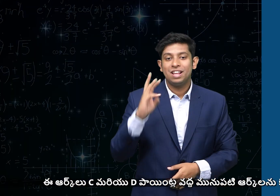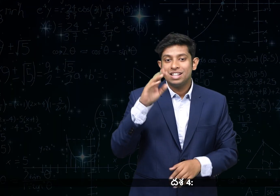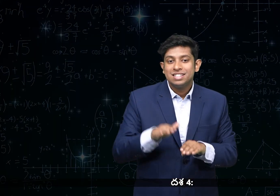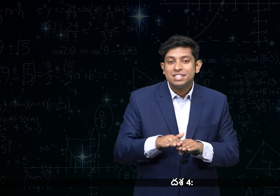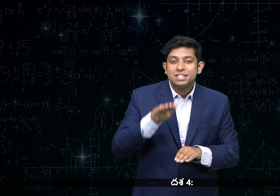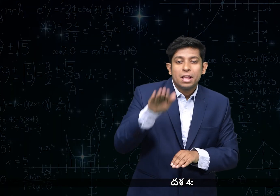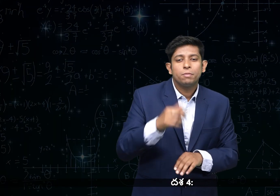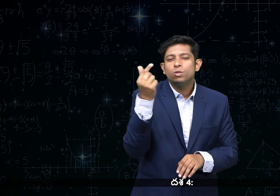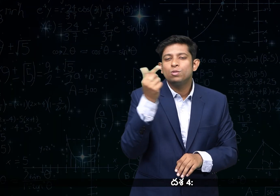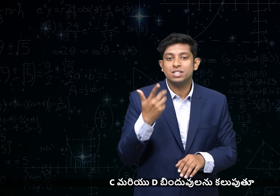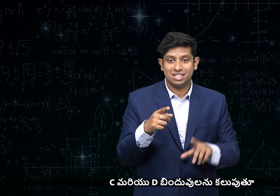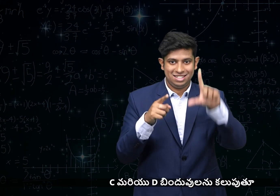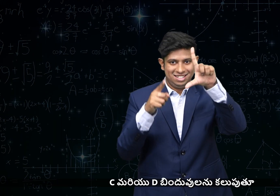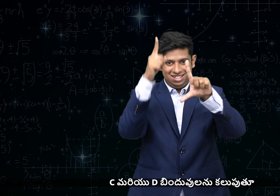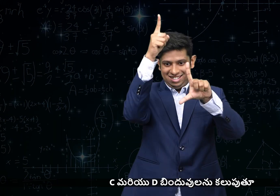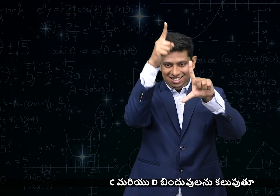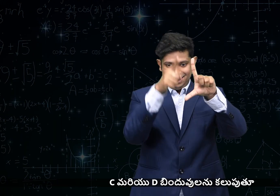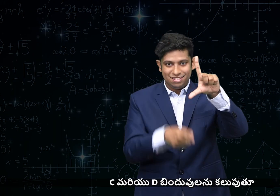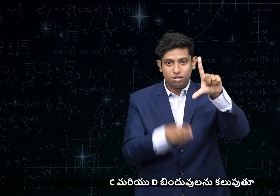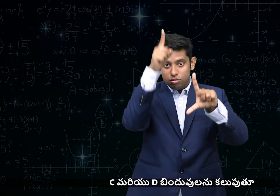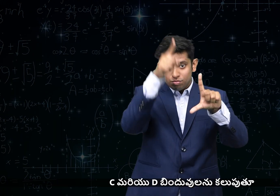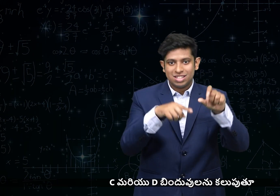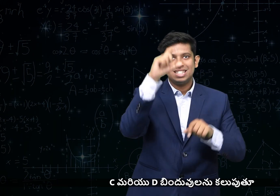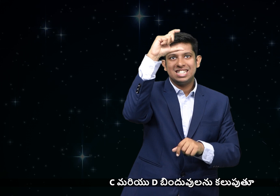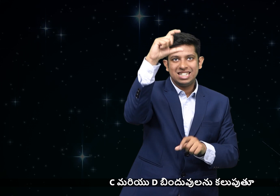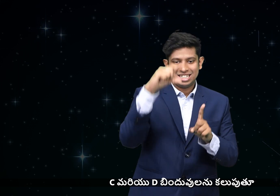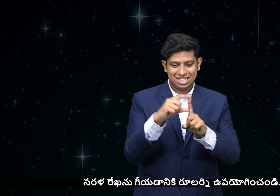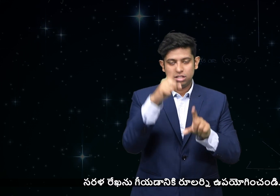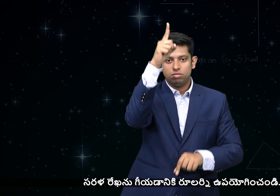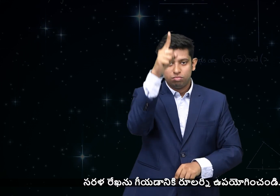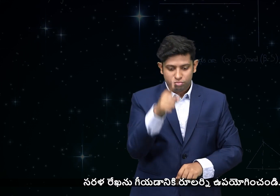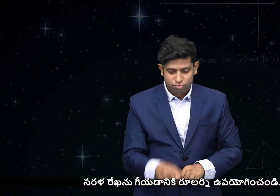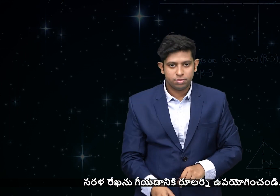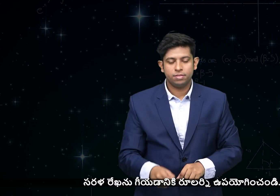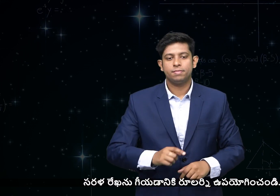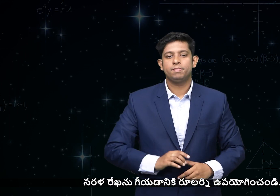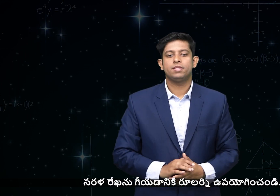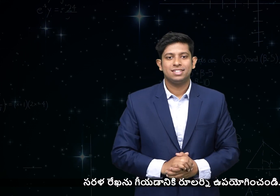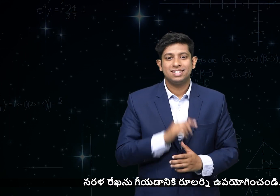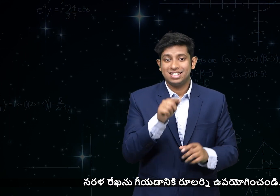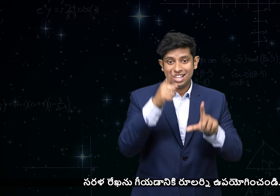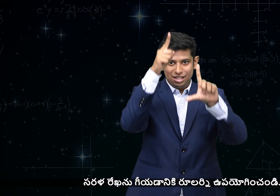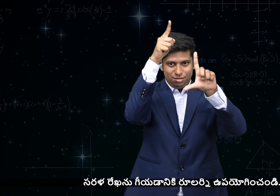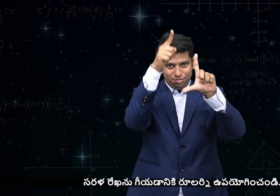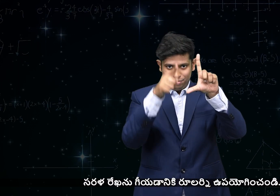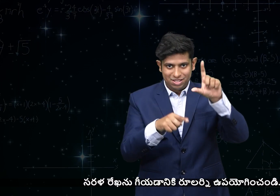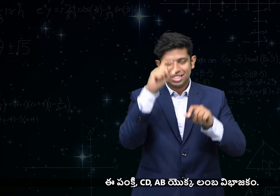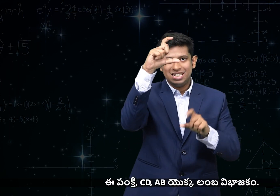దశ 4 సి మరియు డి బిందువులను కలుపుతూ సరళ రేఖను గీయడానికి రూలర్ని ఉపయోగించండి. ఈ